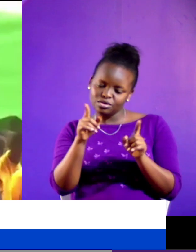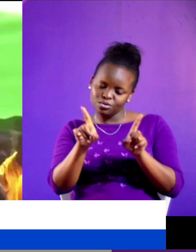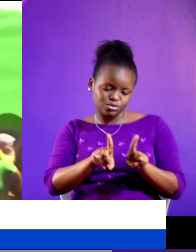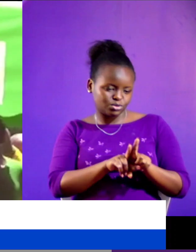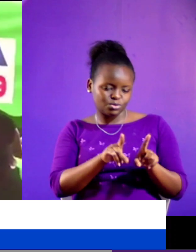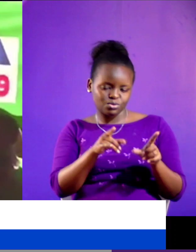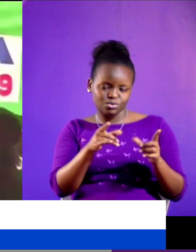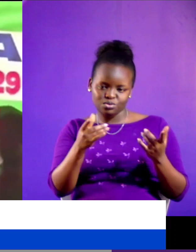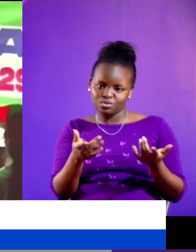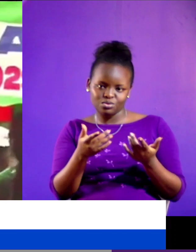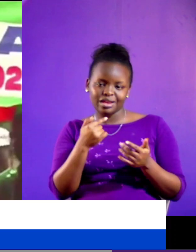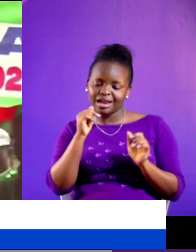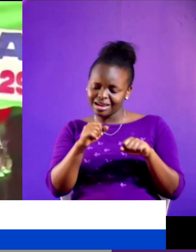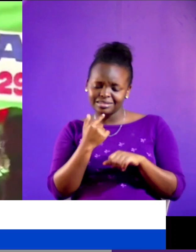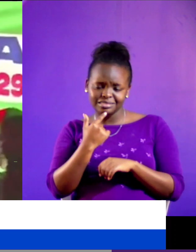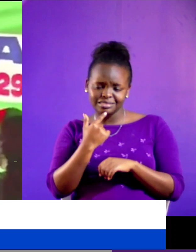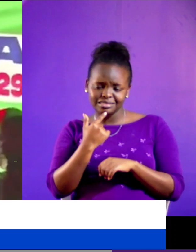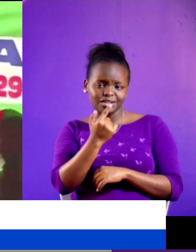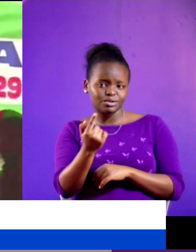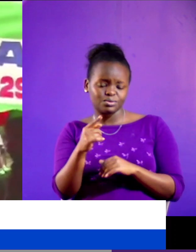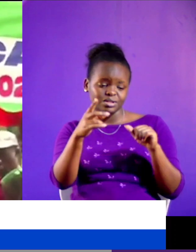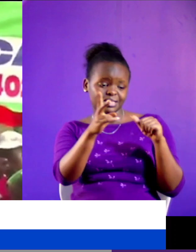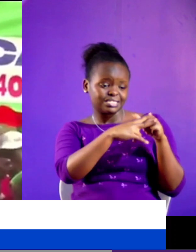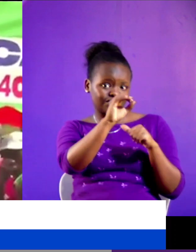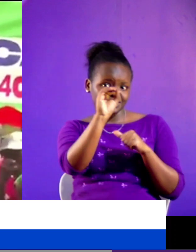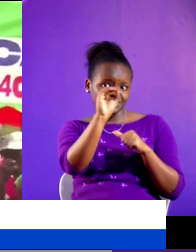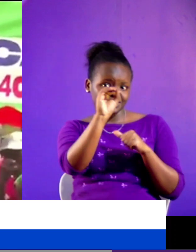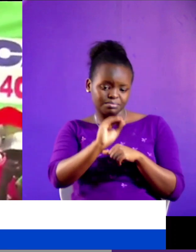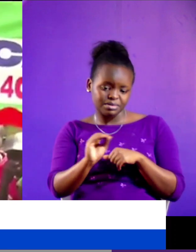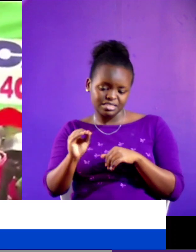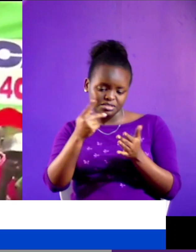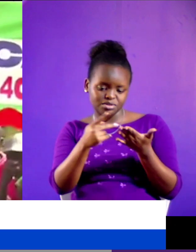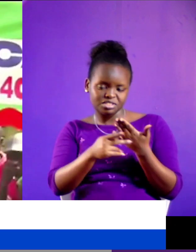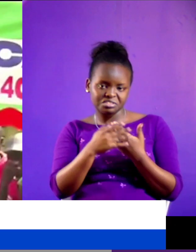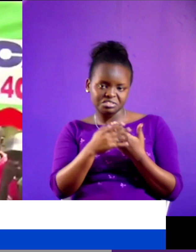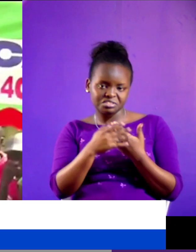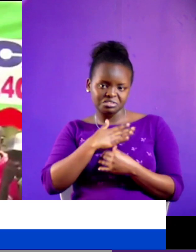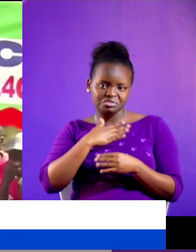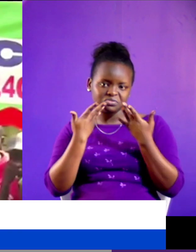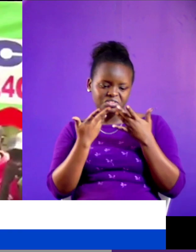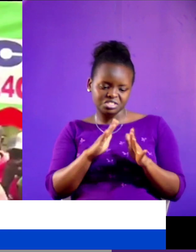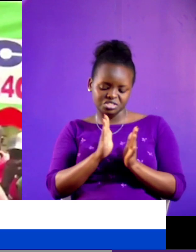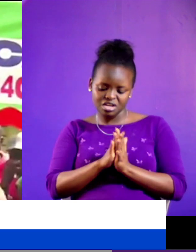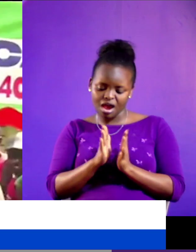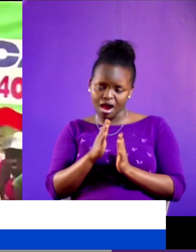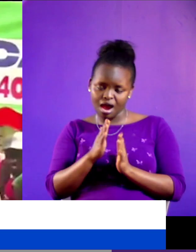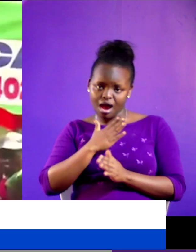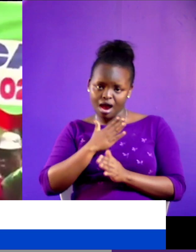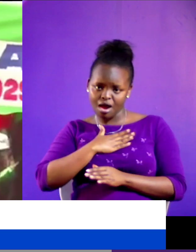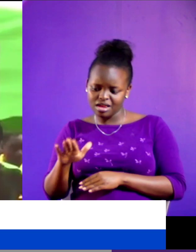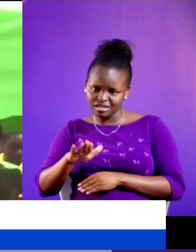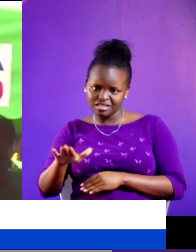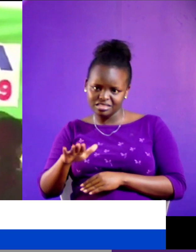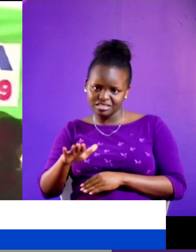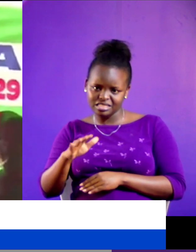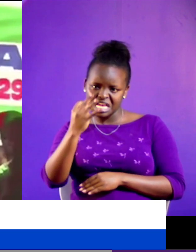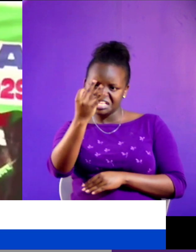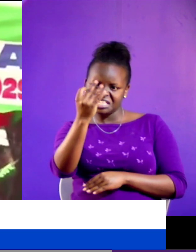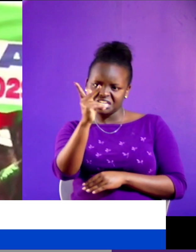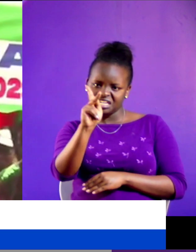Our road project is now 70% complete in our constituency. In fact, imebaki only 3